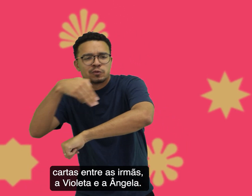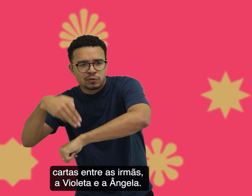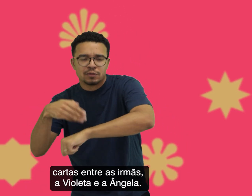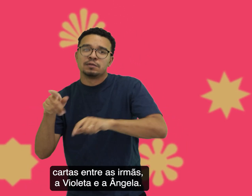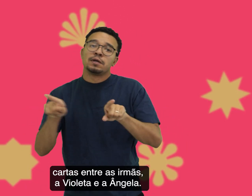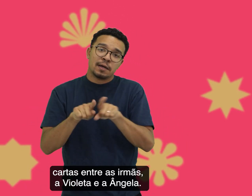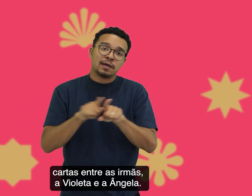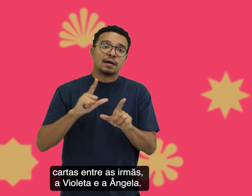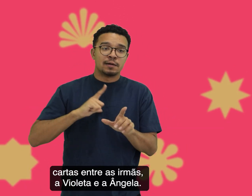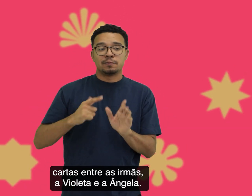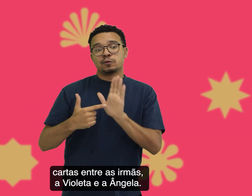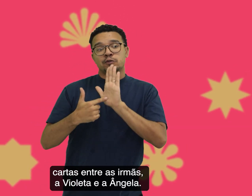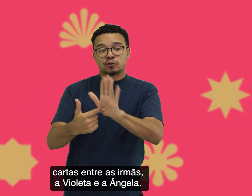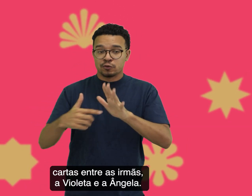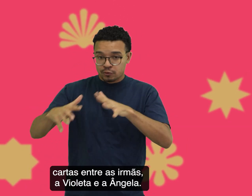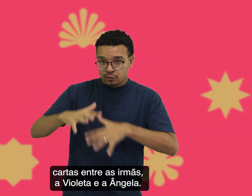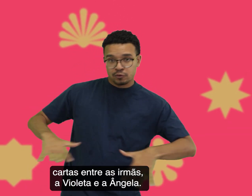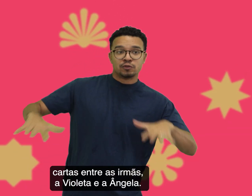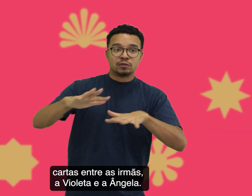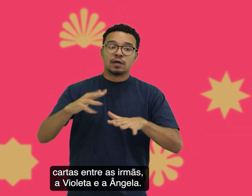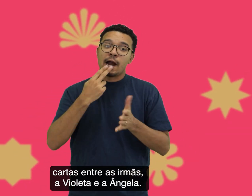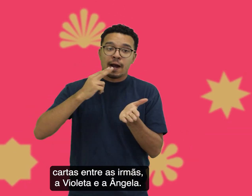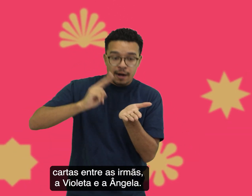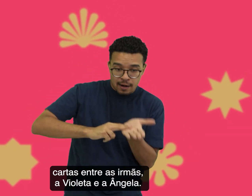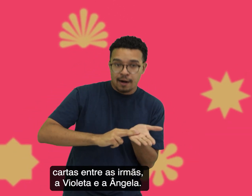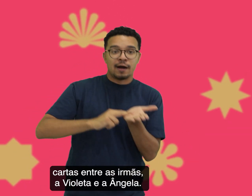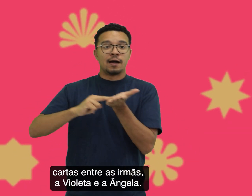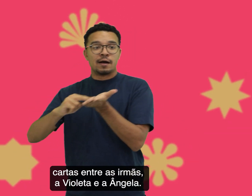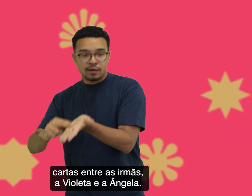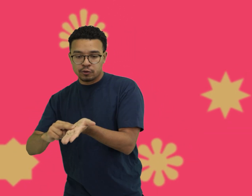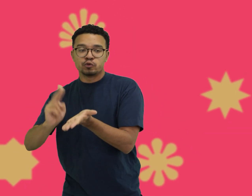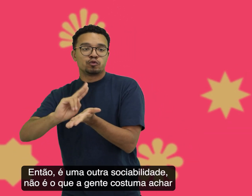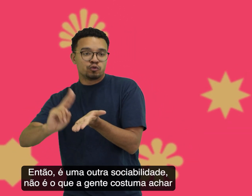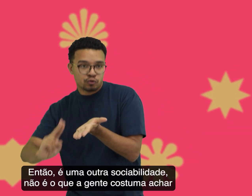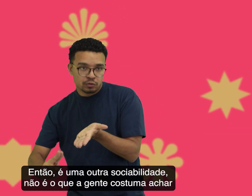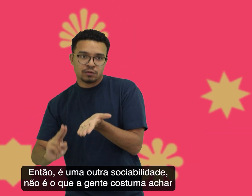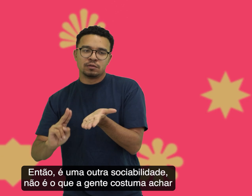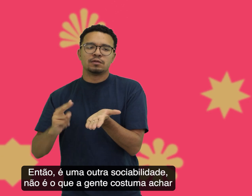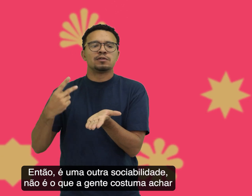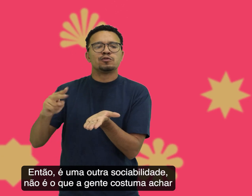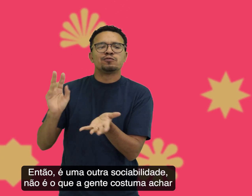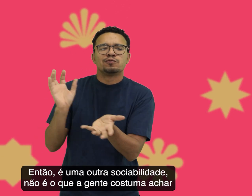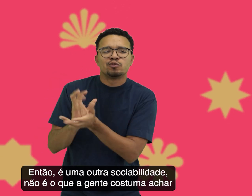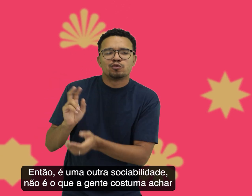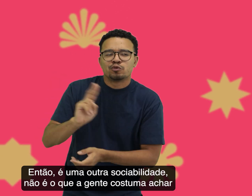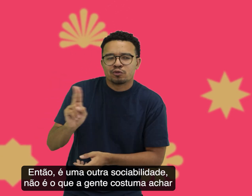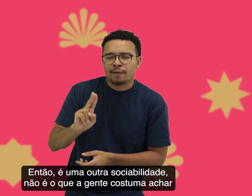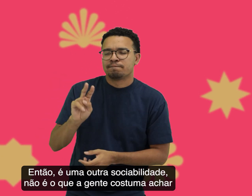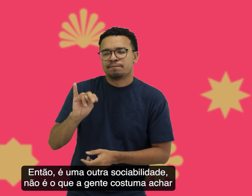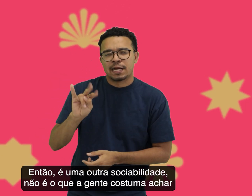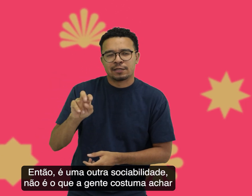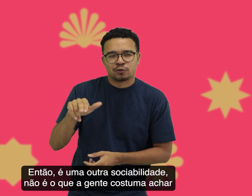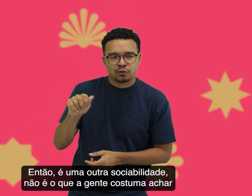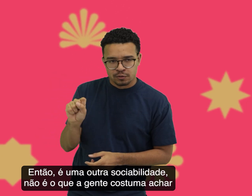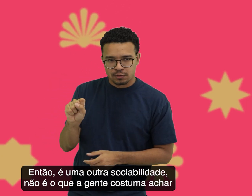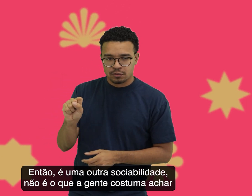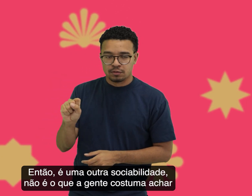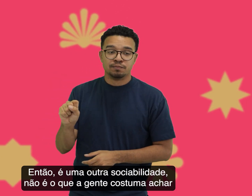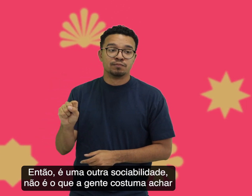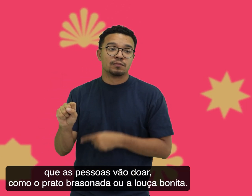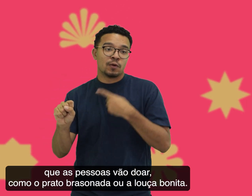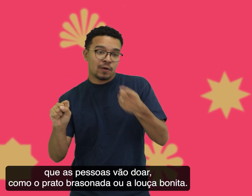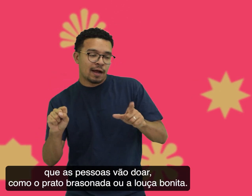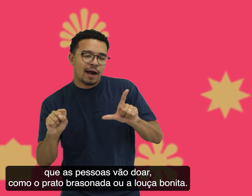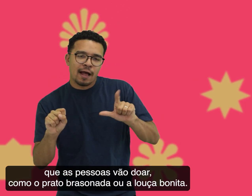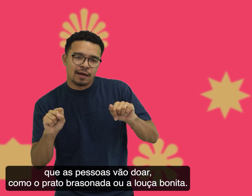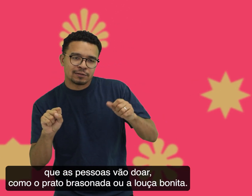Ipiranga, cartas entre as irmãs, né, a Violeta e a Ângela. Então é uma outra sociabilidade, não